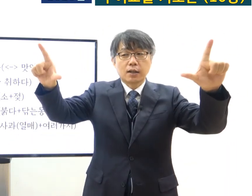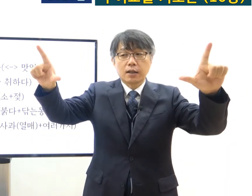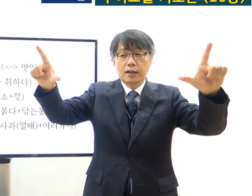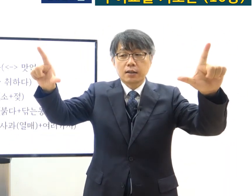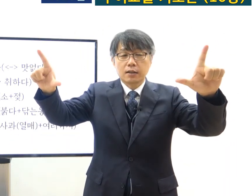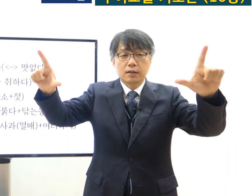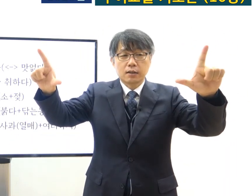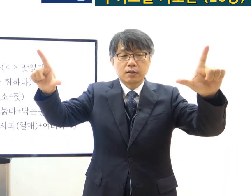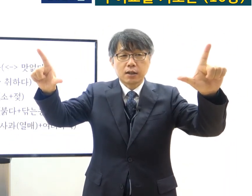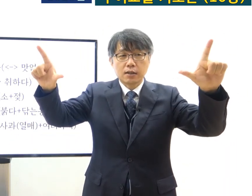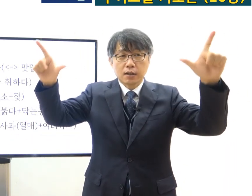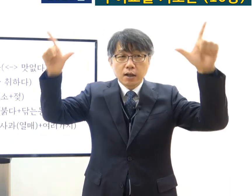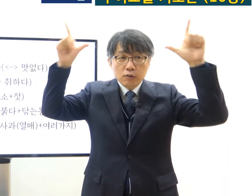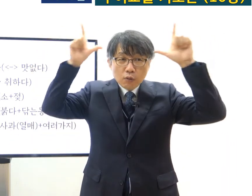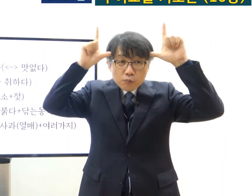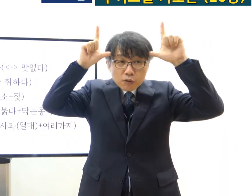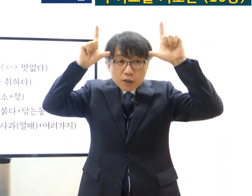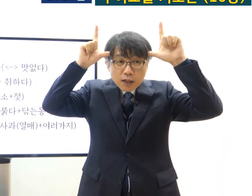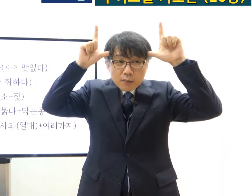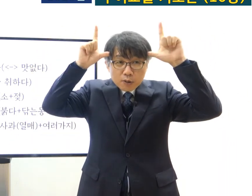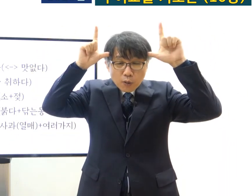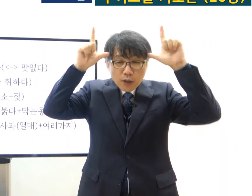이렇게 기억해가지고 뿔 이렇게 하면 소예요.